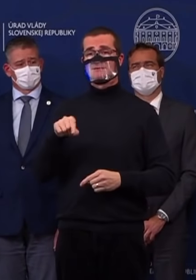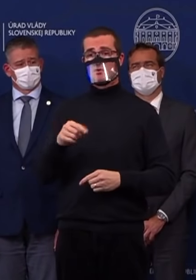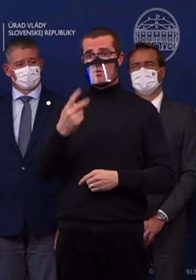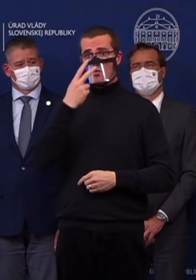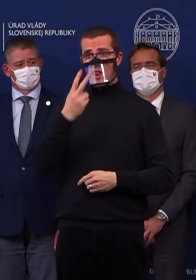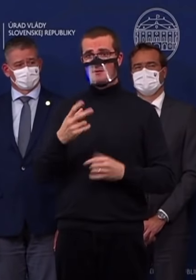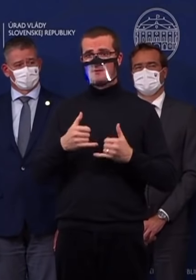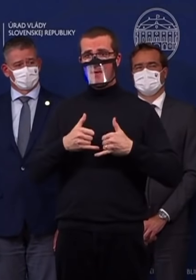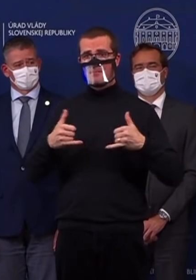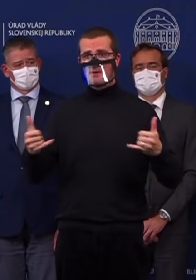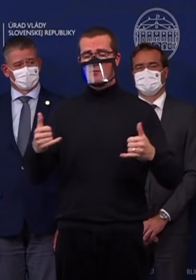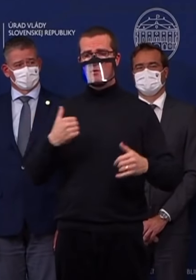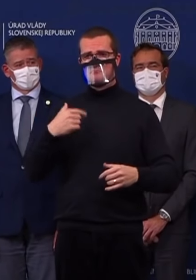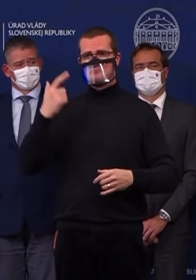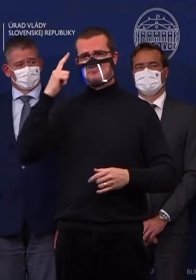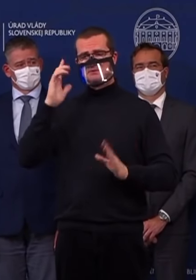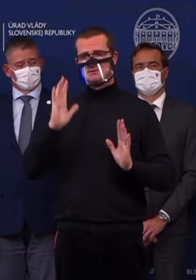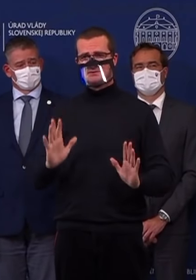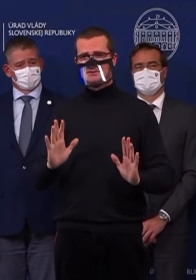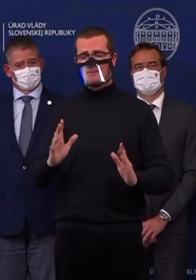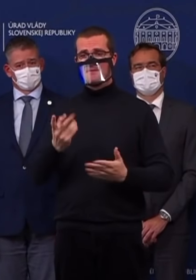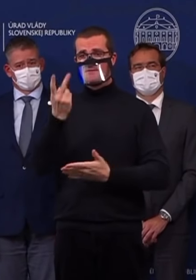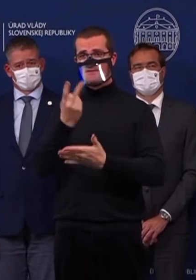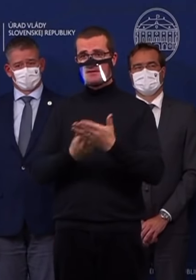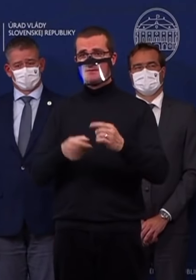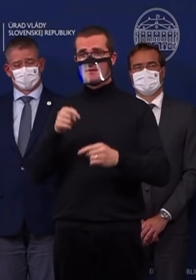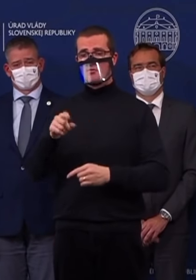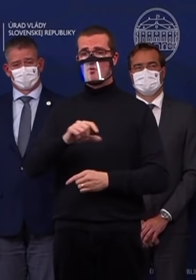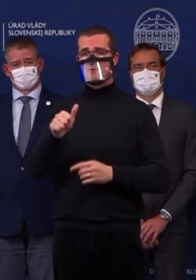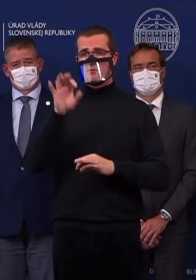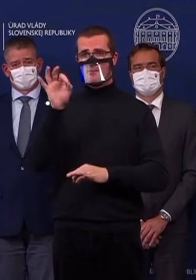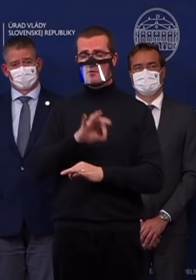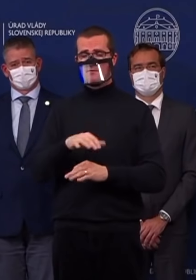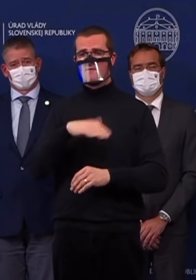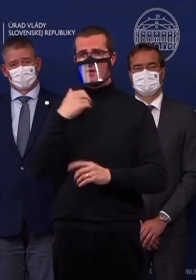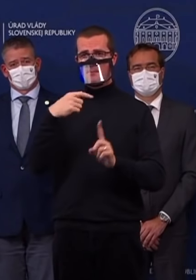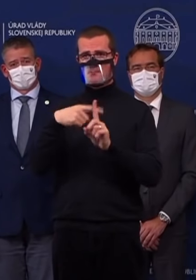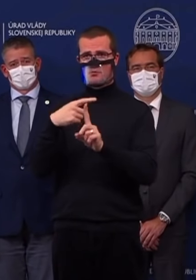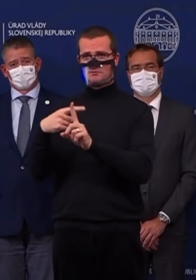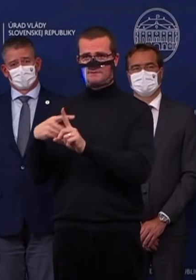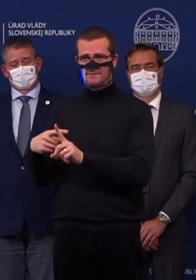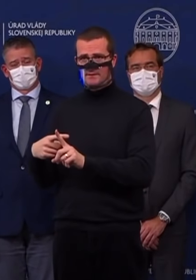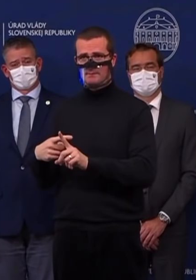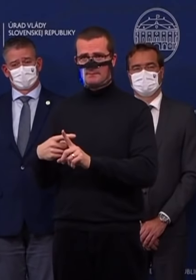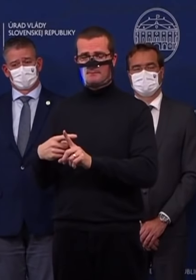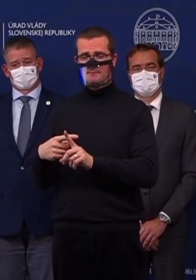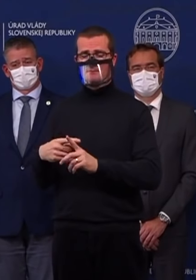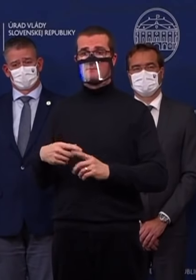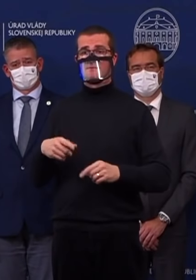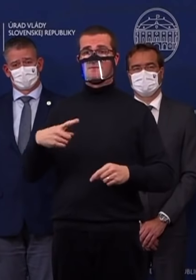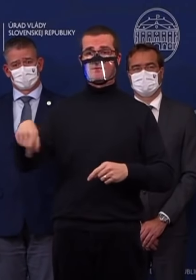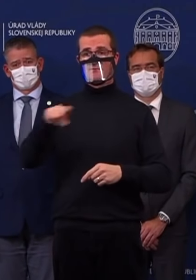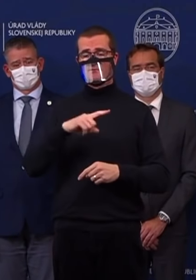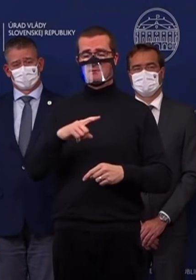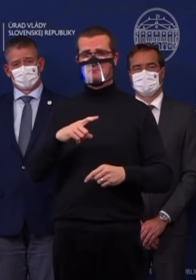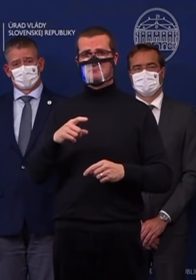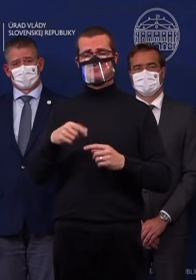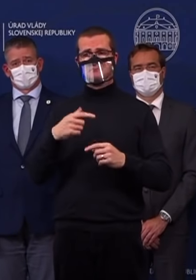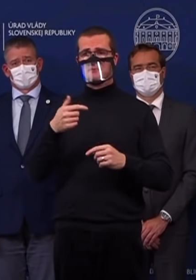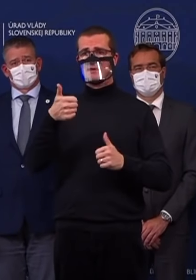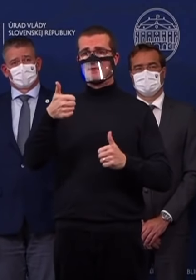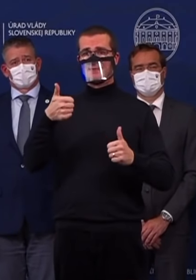hľadiska považujem výsledky tohto pilotného projektu za veľmi pozitívne. Keď vám behom